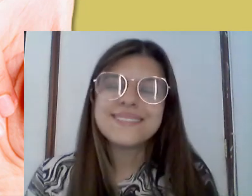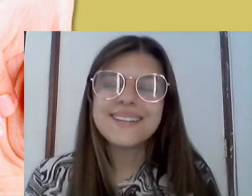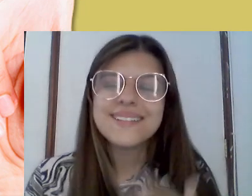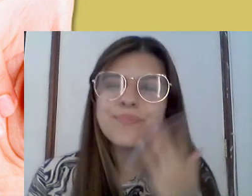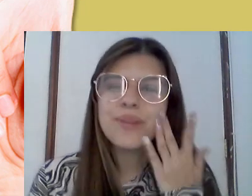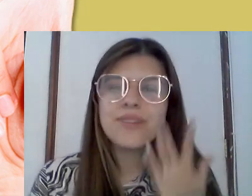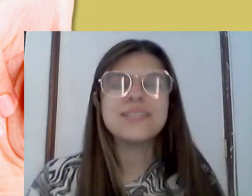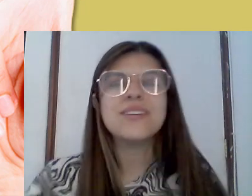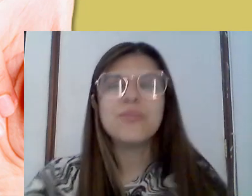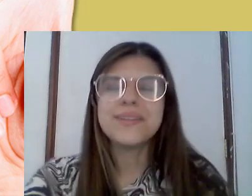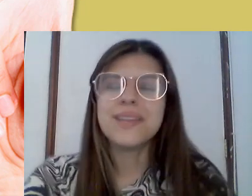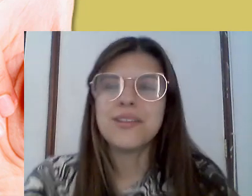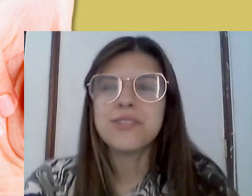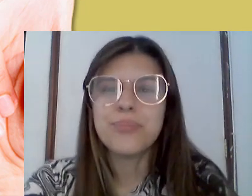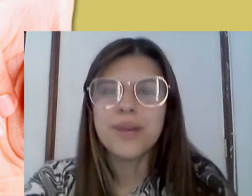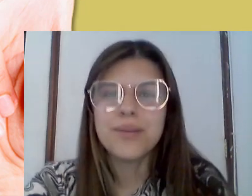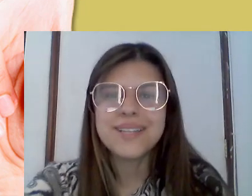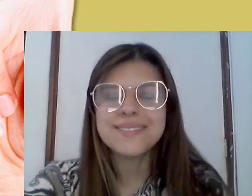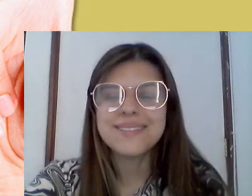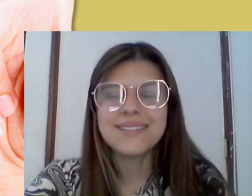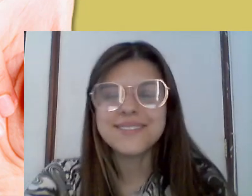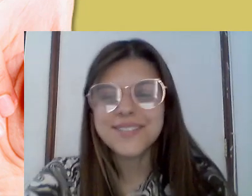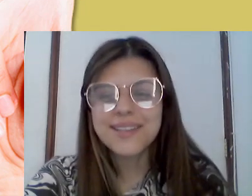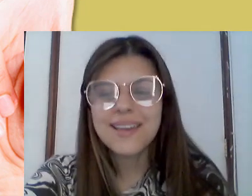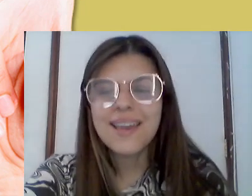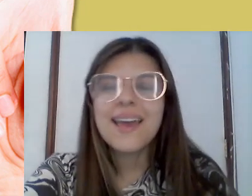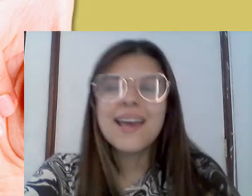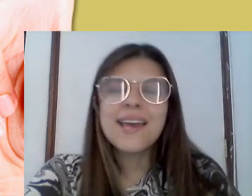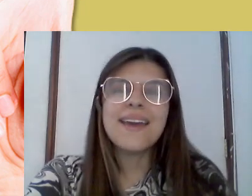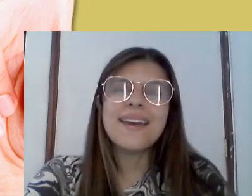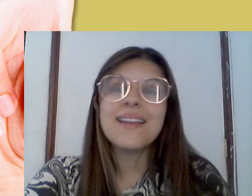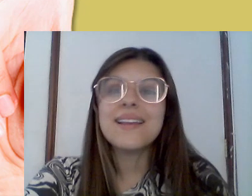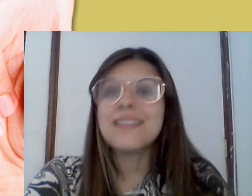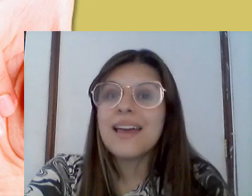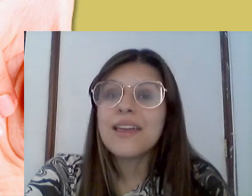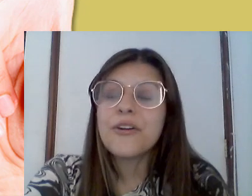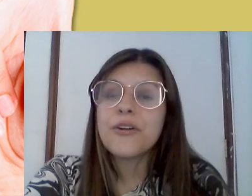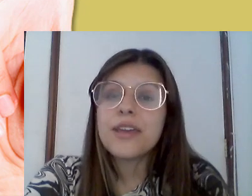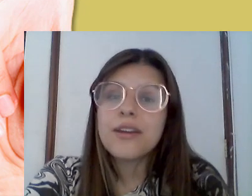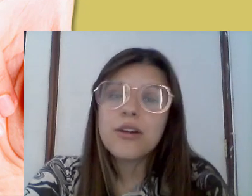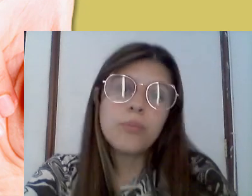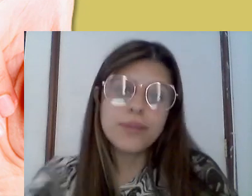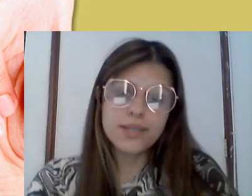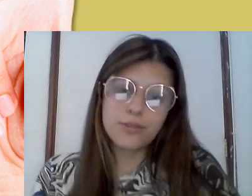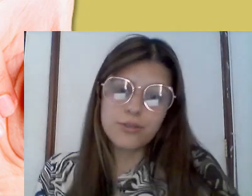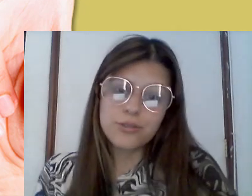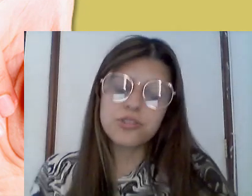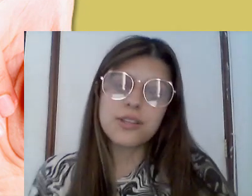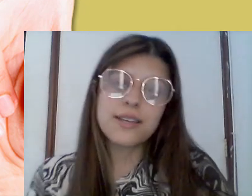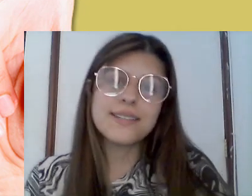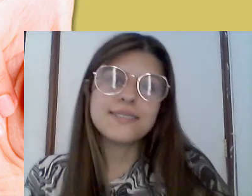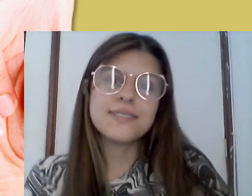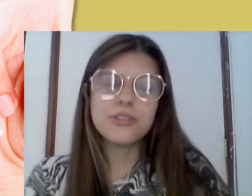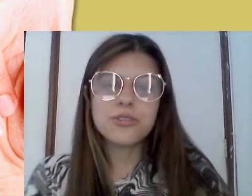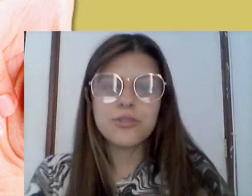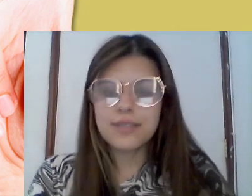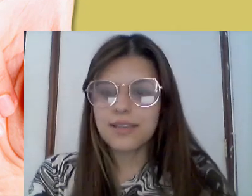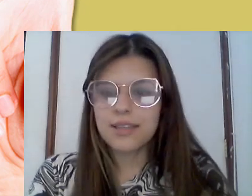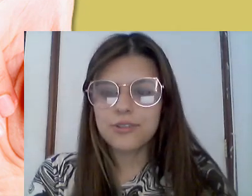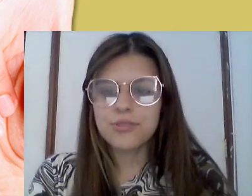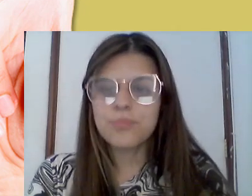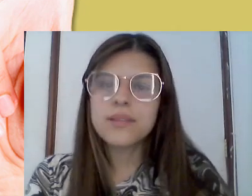Muy buenas tardes, profes y compañeros que puedan ver esta lección. En el día de hoy quiero compartir con ustedes